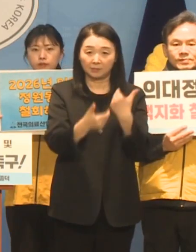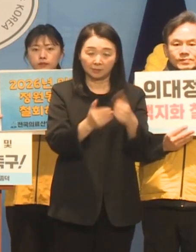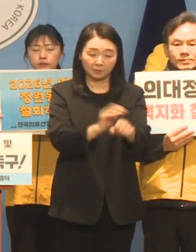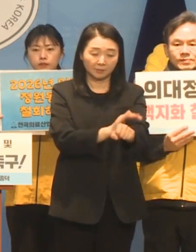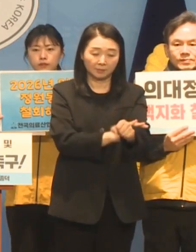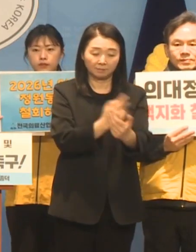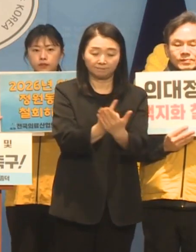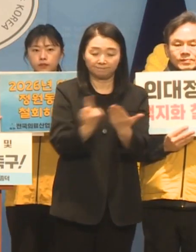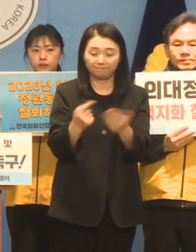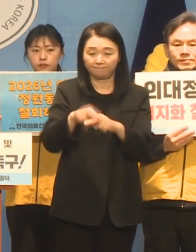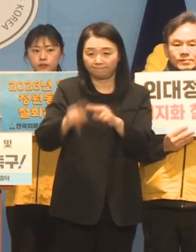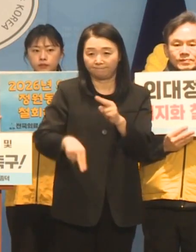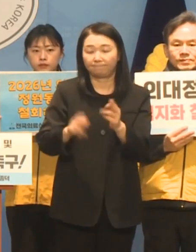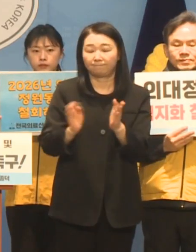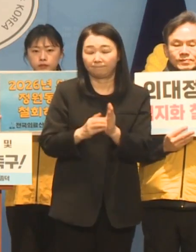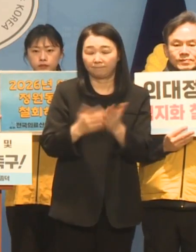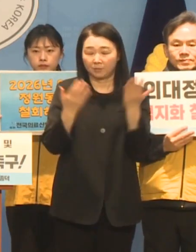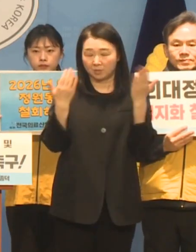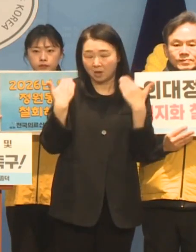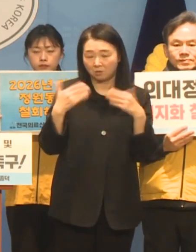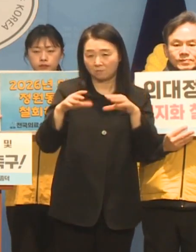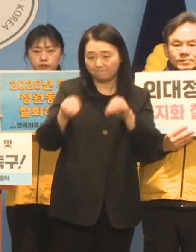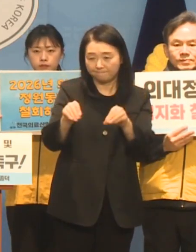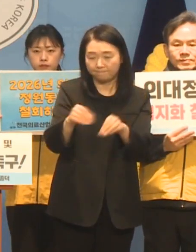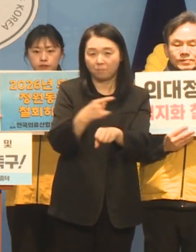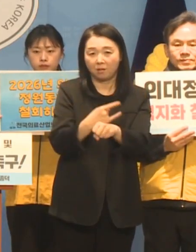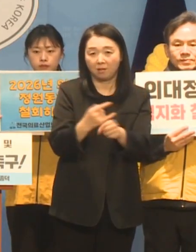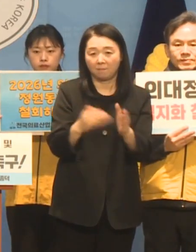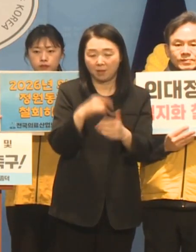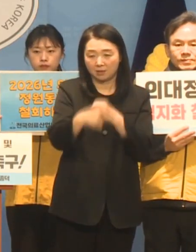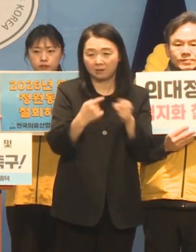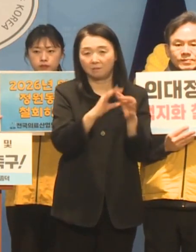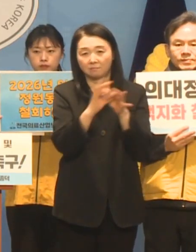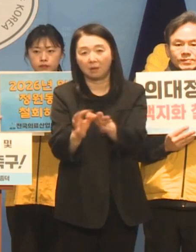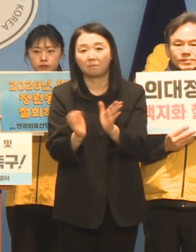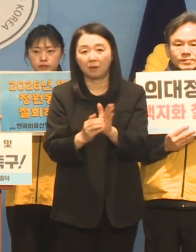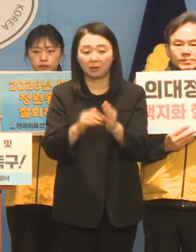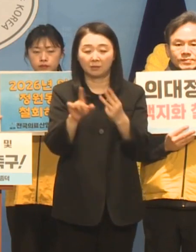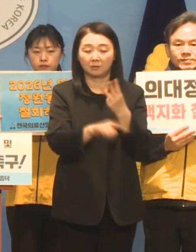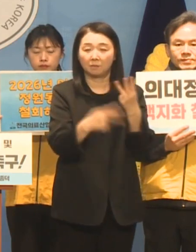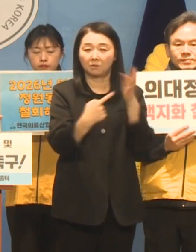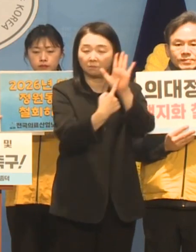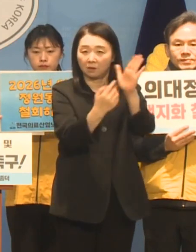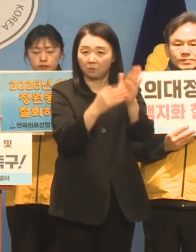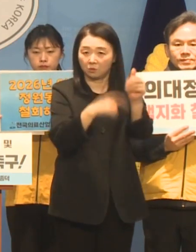의대생들의 집단 휴학이 1년을 넘어선 가운데 지난 3월 7일 발표된 교육부의